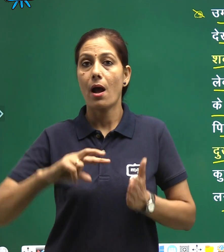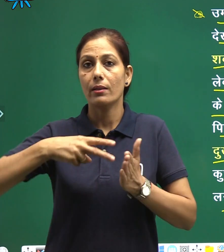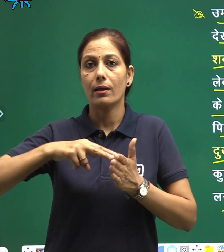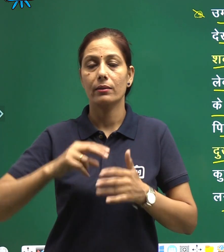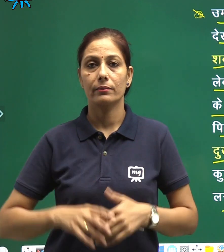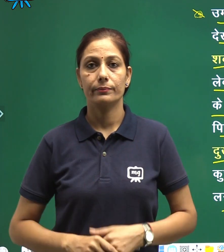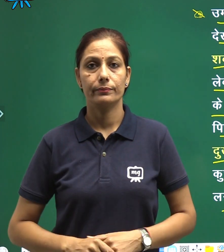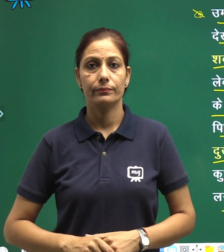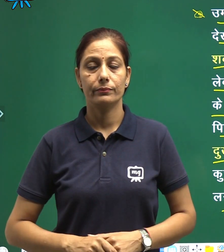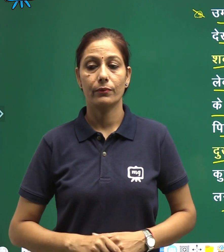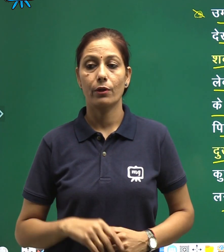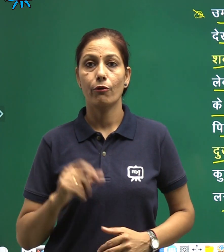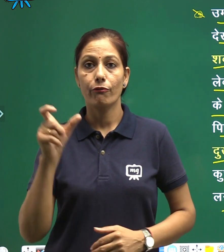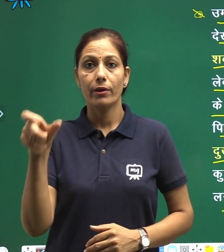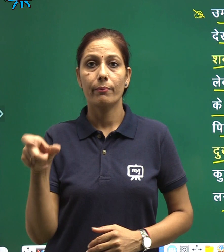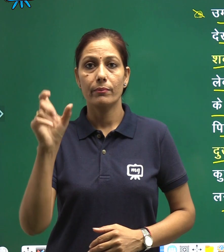अर्थात वे